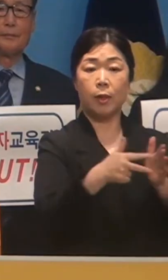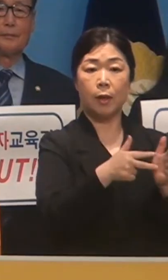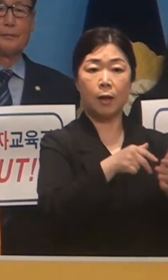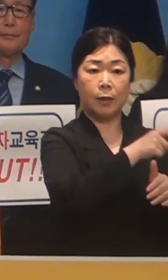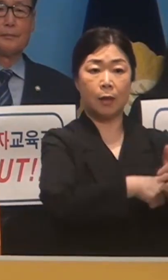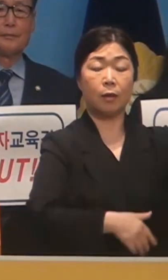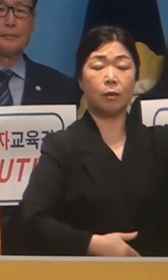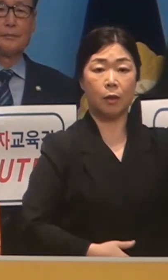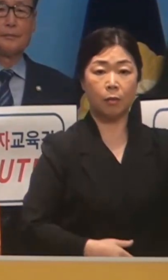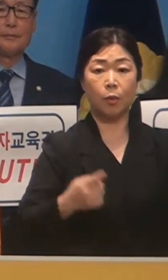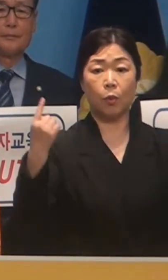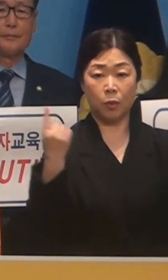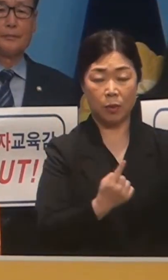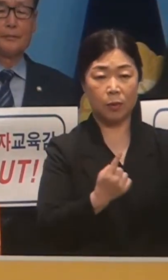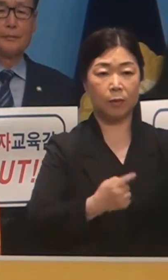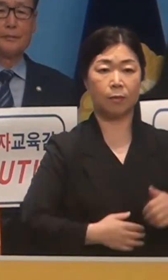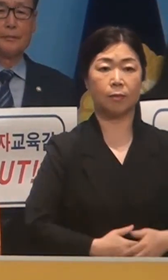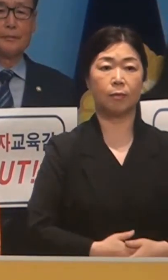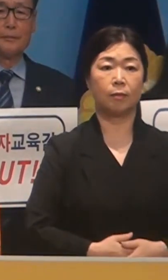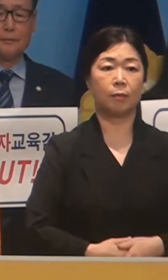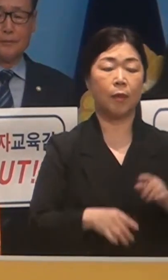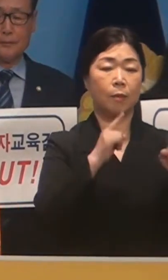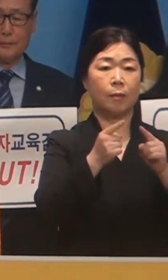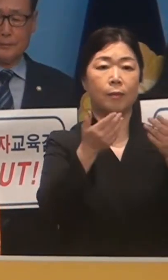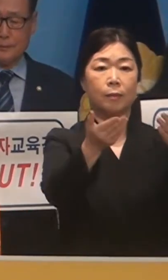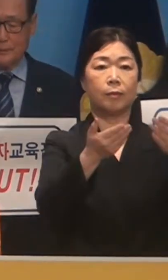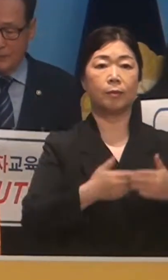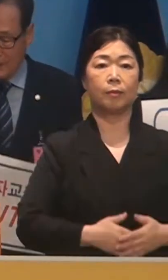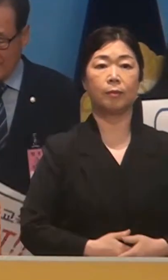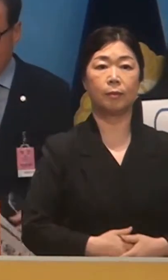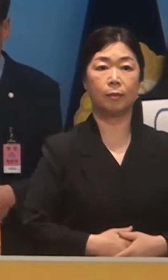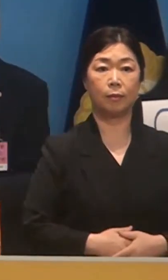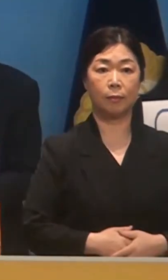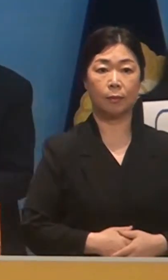문명교육재단 이사장님 나오셔서 말씀해 주시겠습니다.